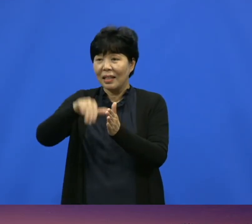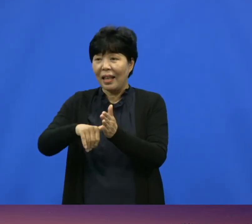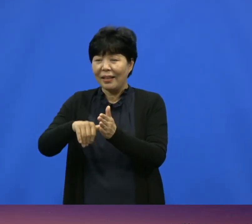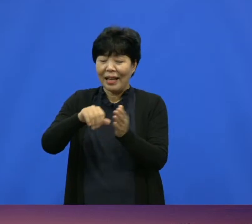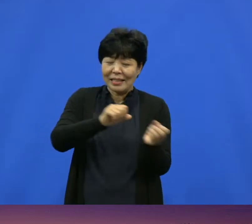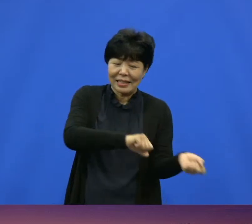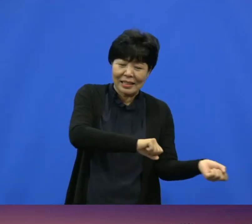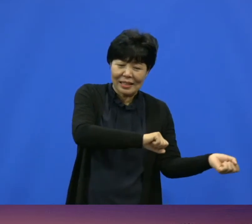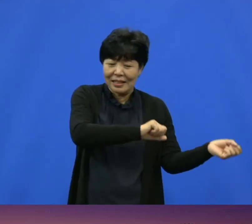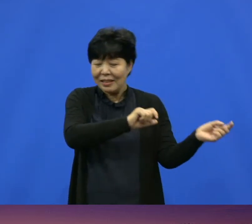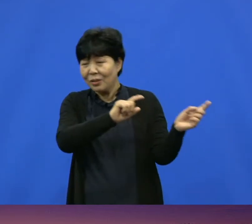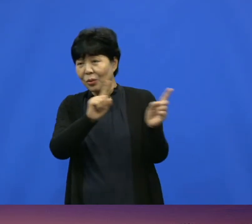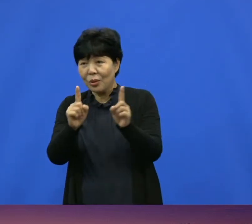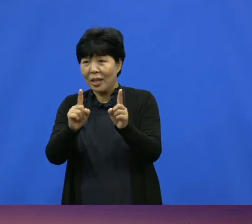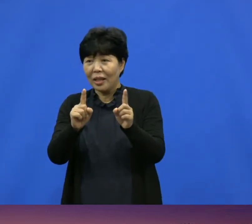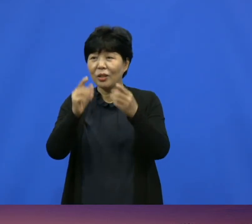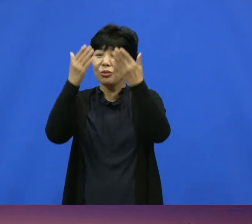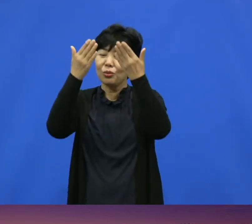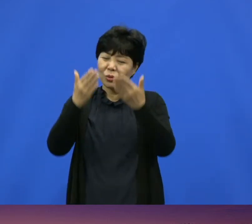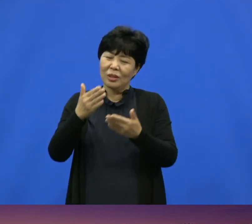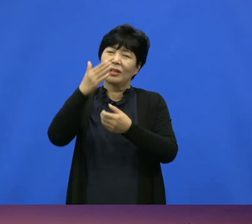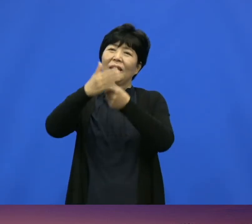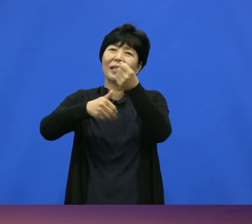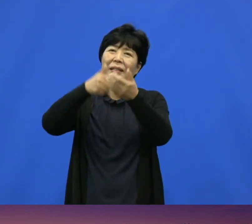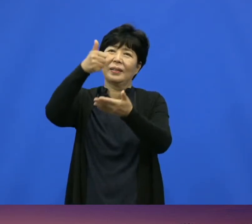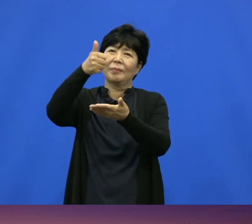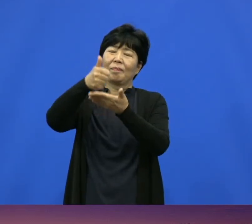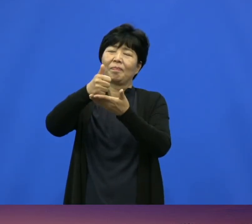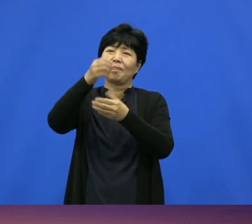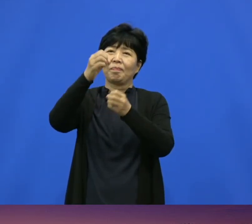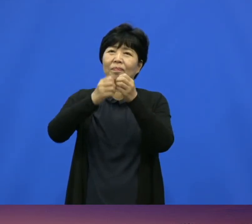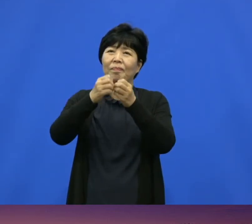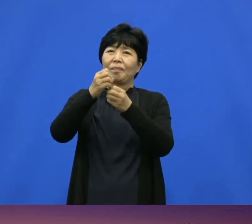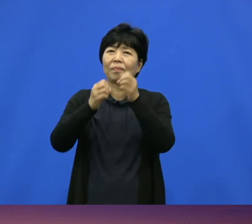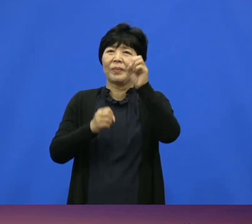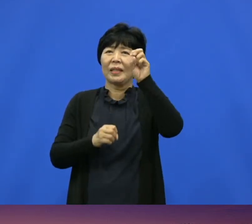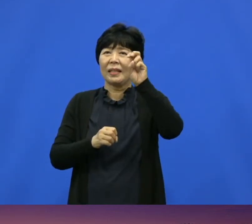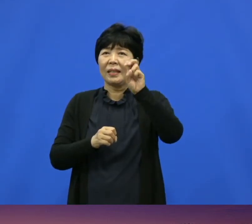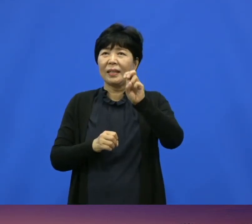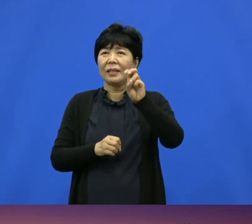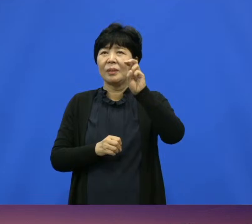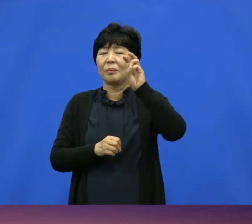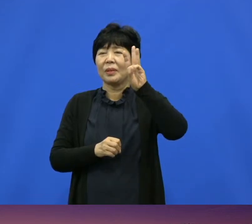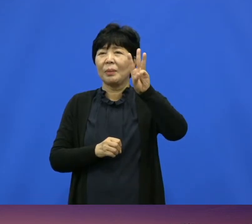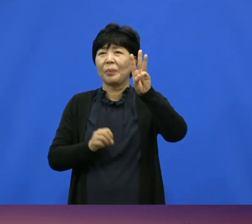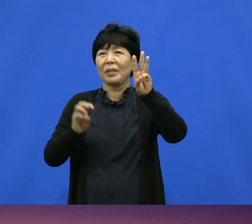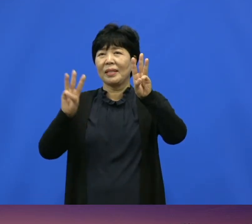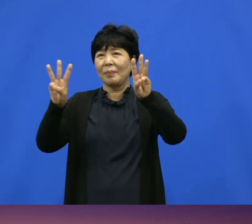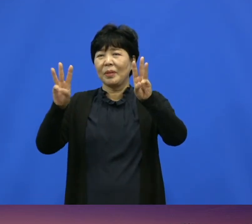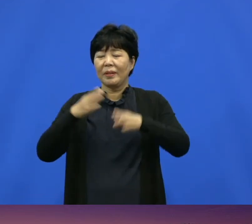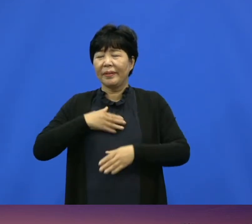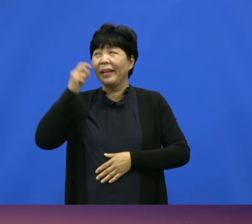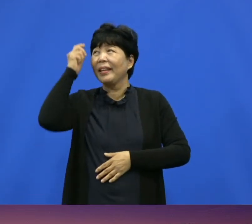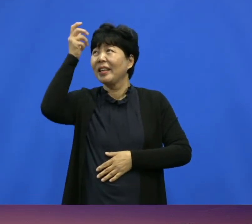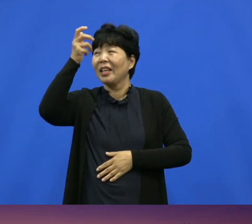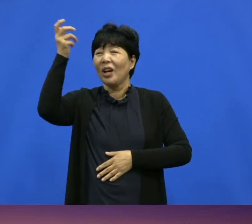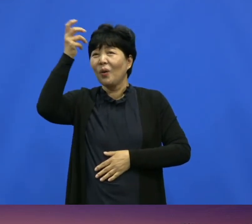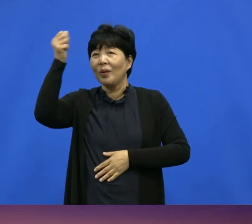주시고 소승케 하시는 하나님. 시편 23편 3절의 말씀 내 영혼을